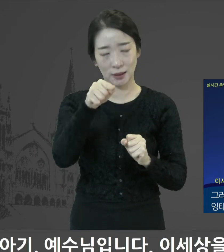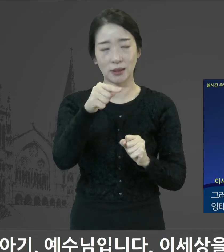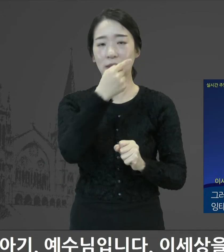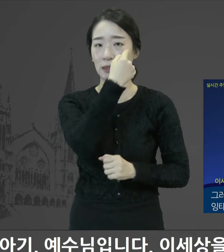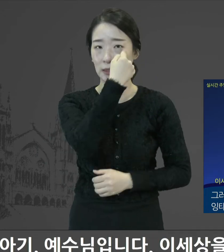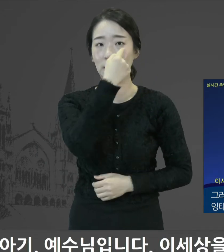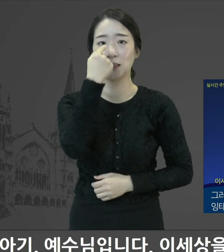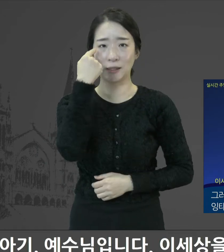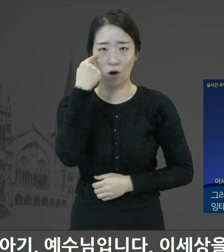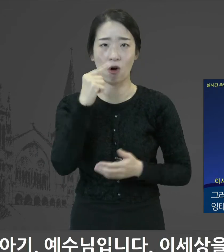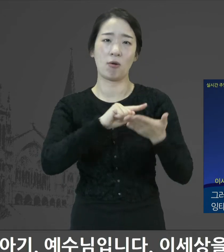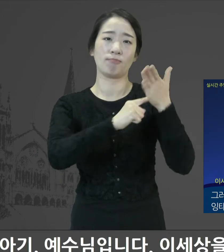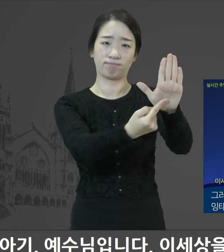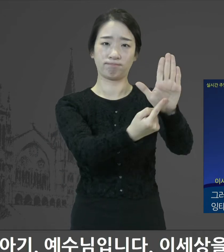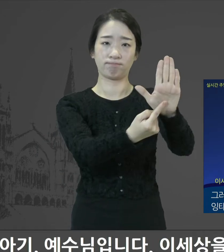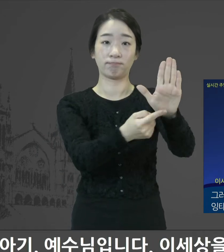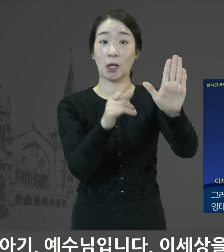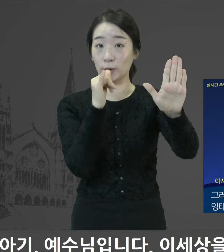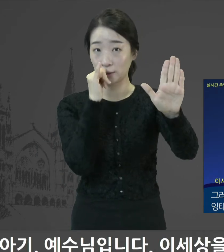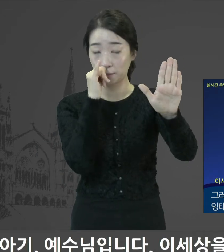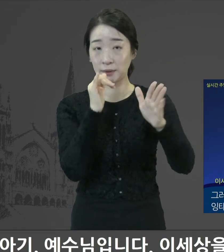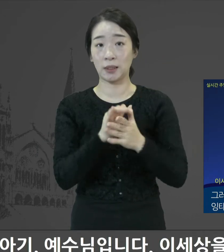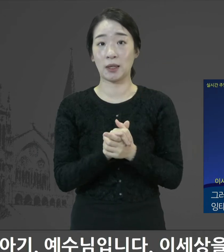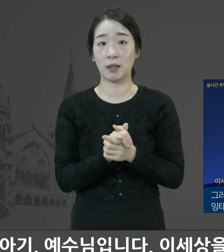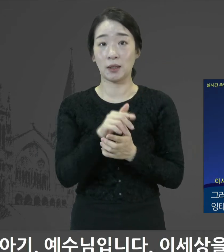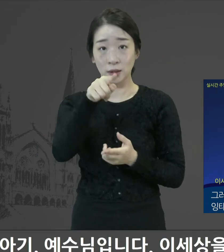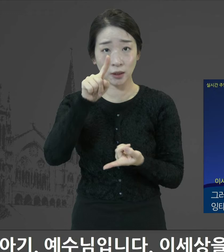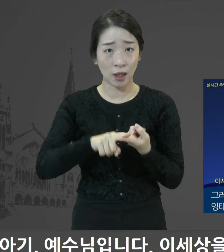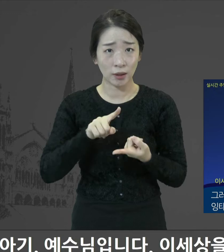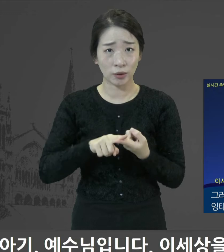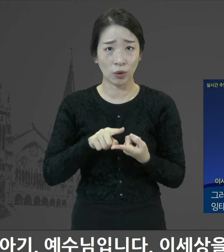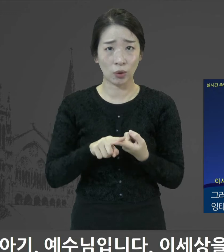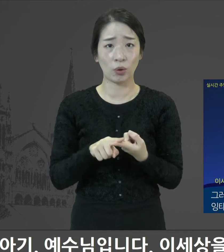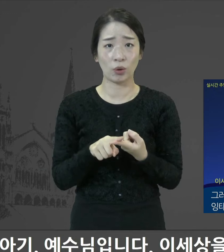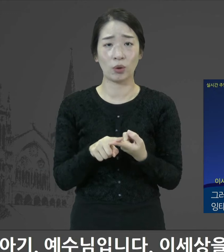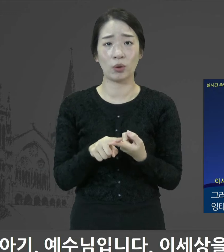사인이다, 표지판이다 라고 보여준 거예요. 그런데 이